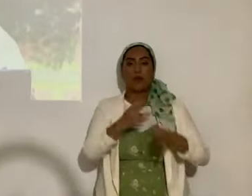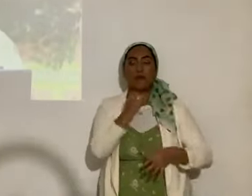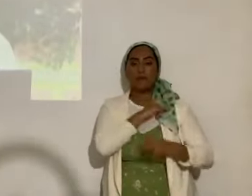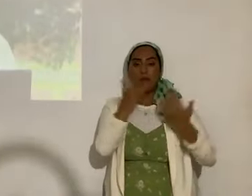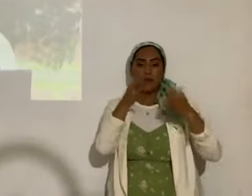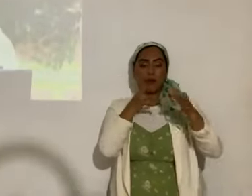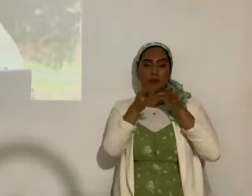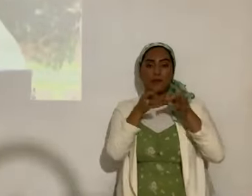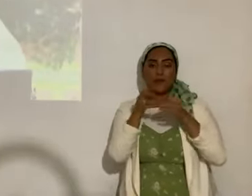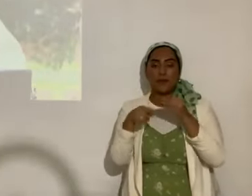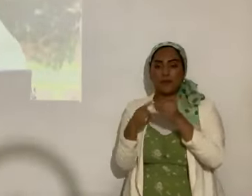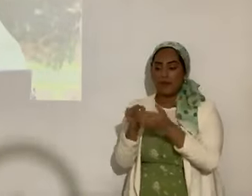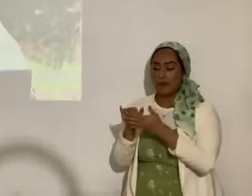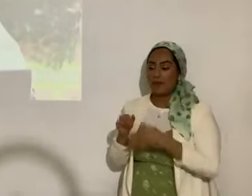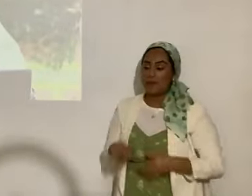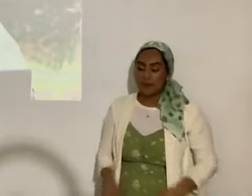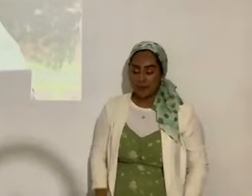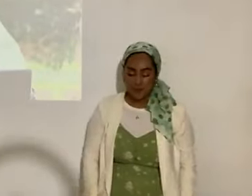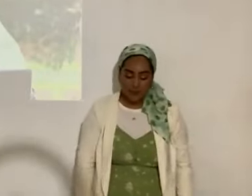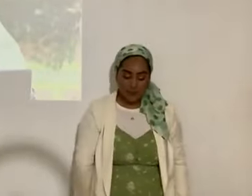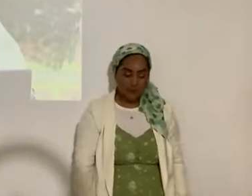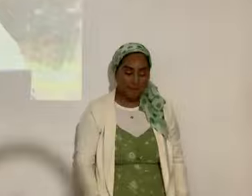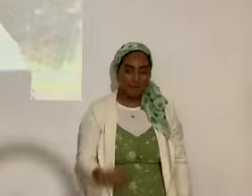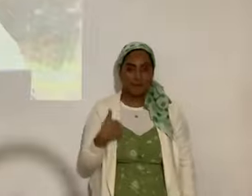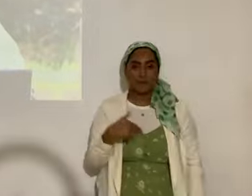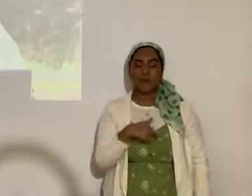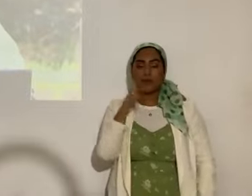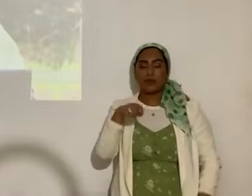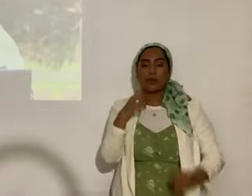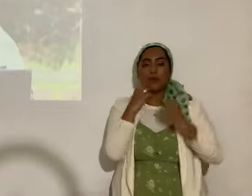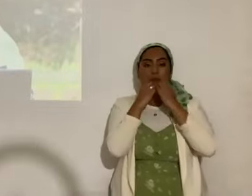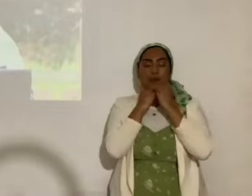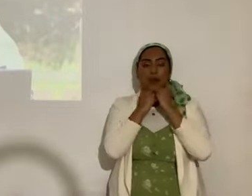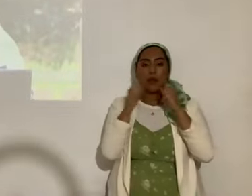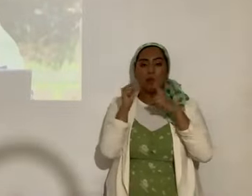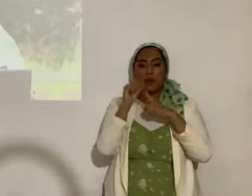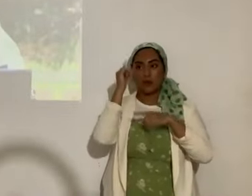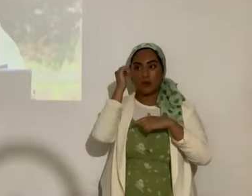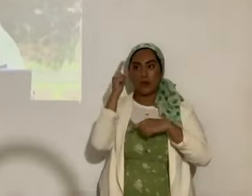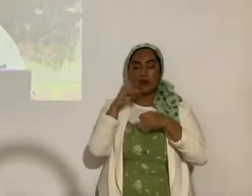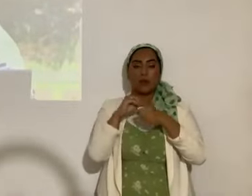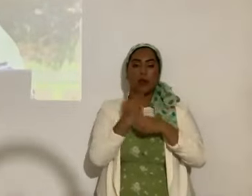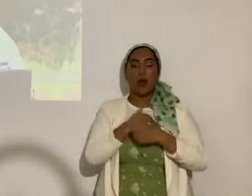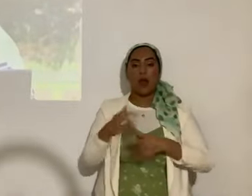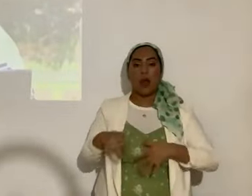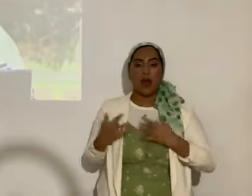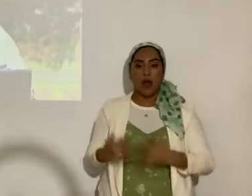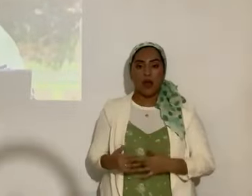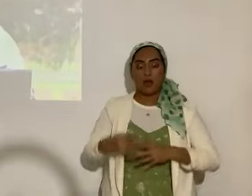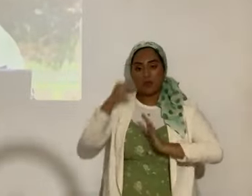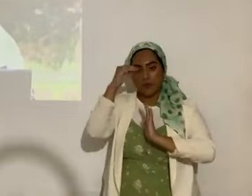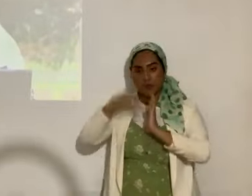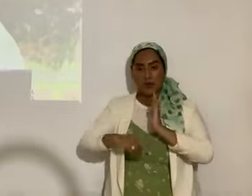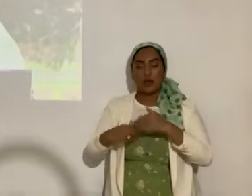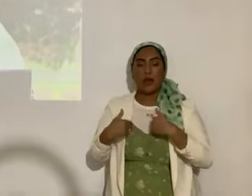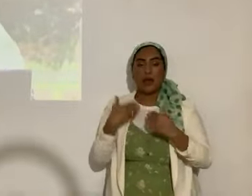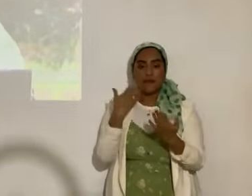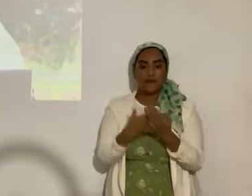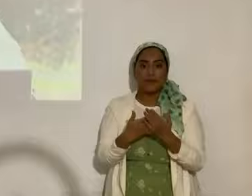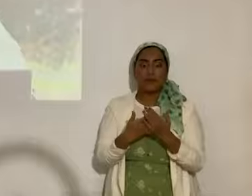el doctor Javier Palacios celorio Entonces nosotros tenemos que atesorar la palabra de Yago en nuestro corazón como dije hace un momento escrito está